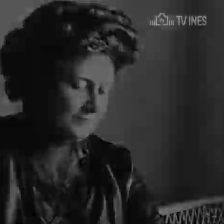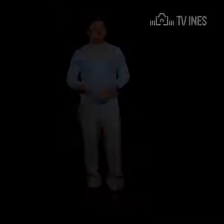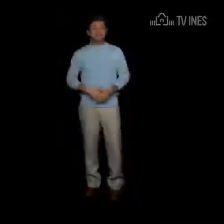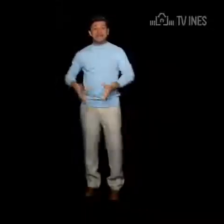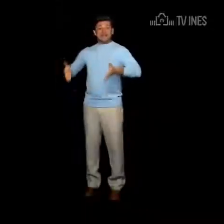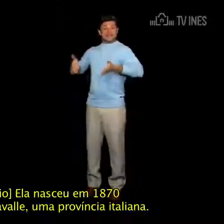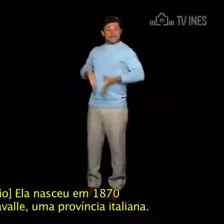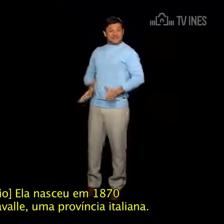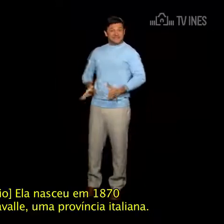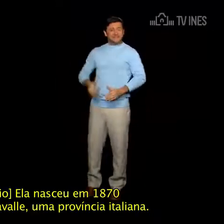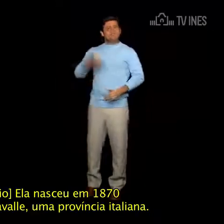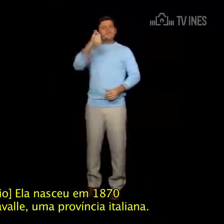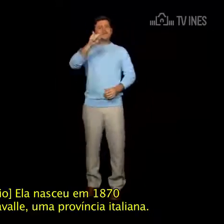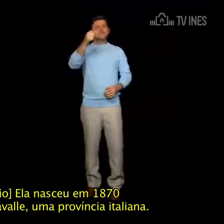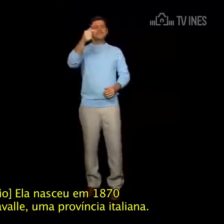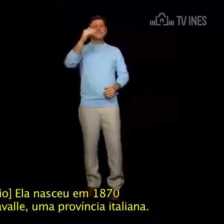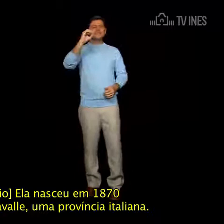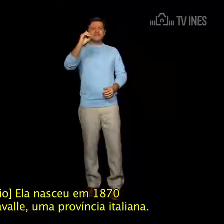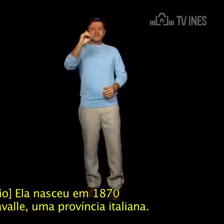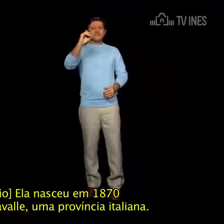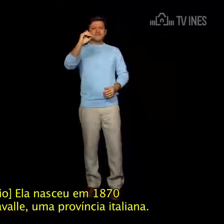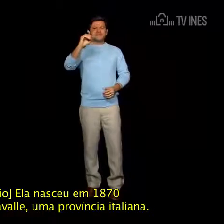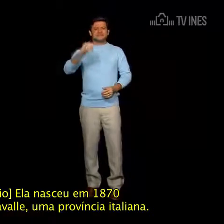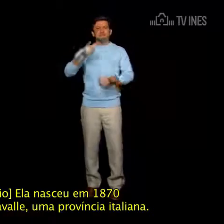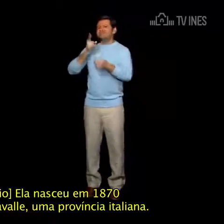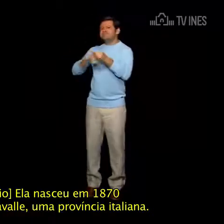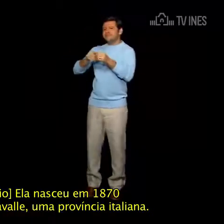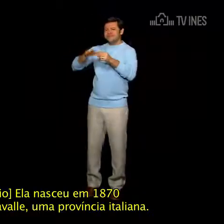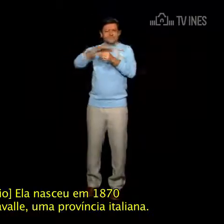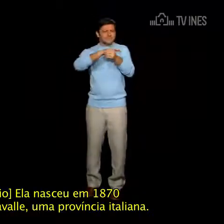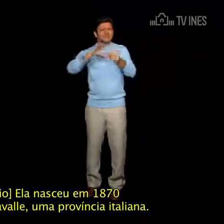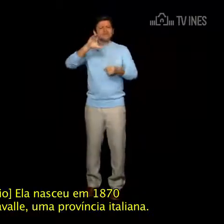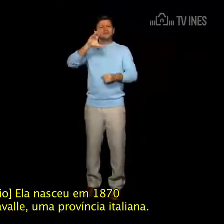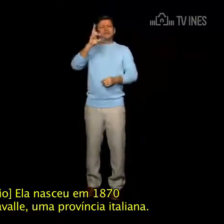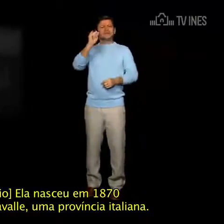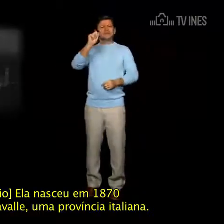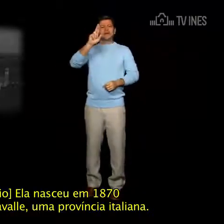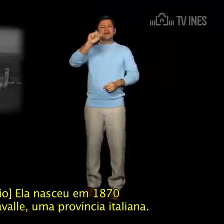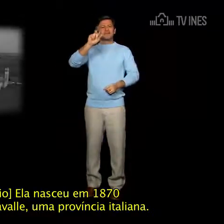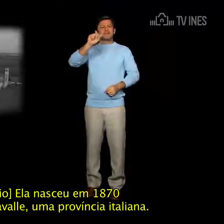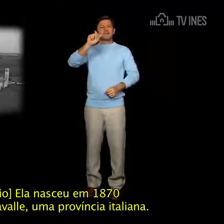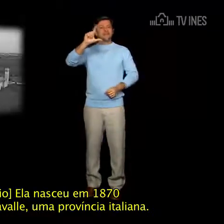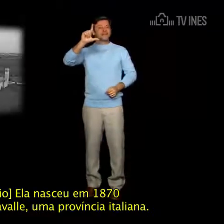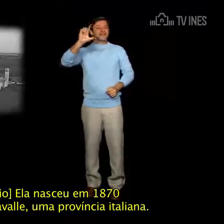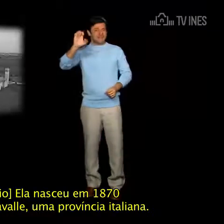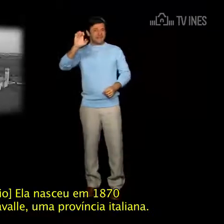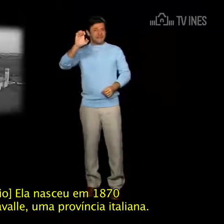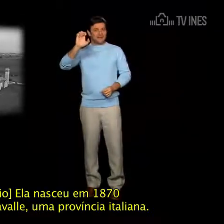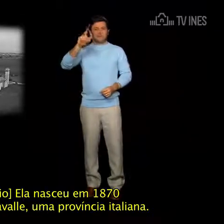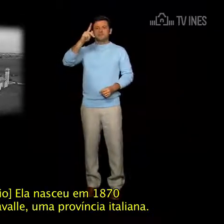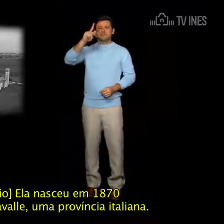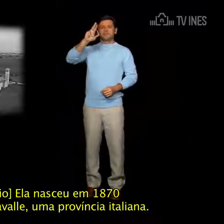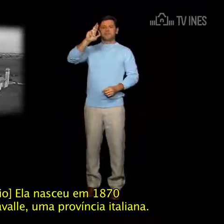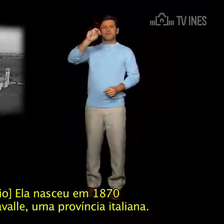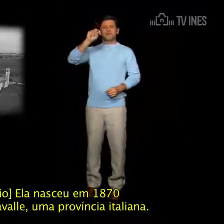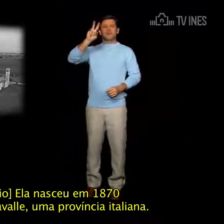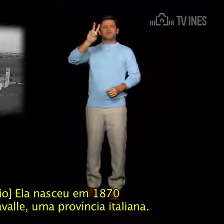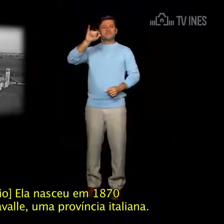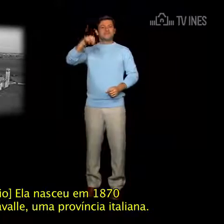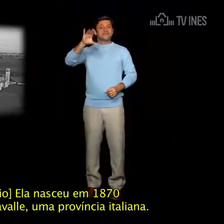Ela nasceu em 1870 em Chiara Valle, uma província